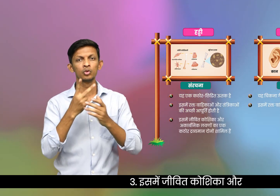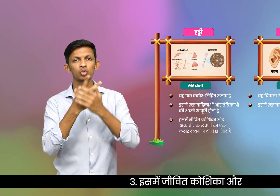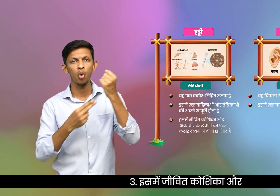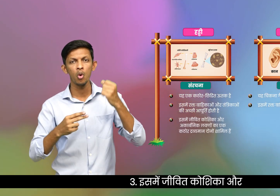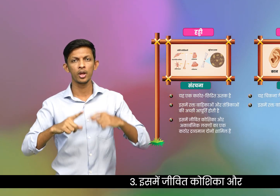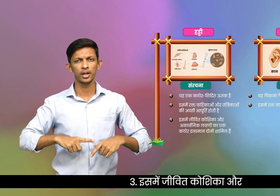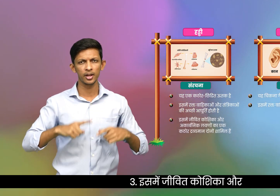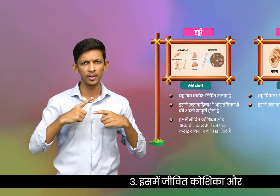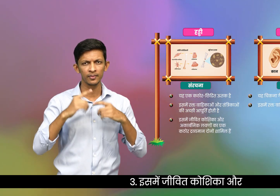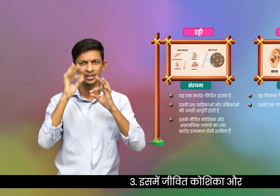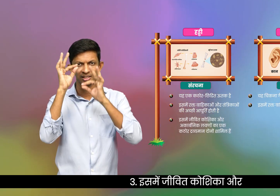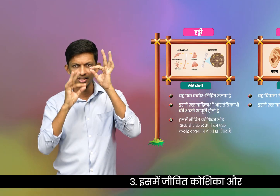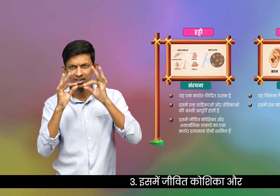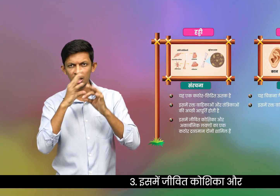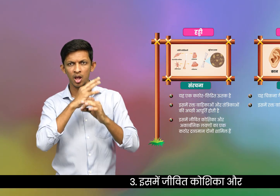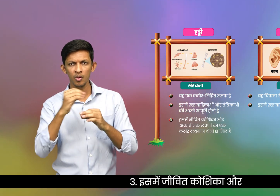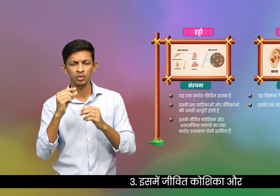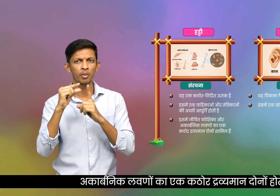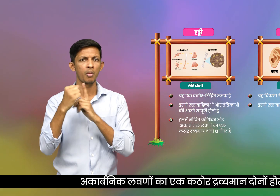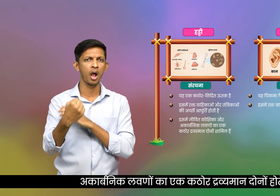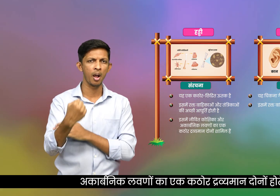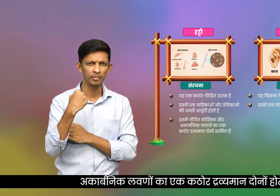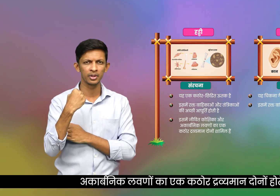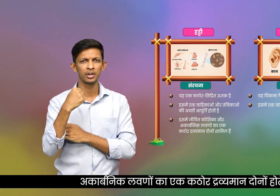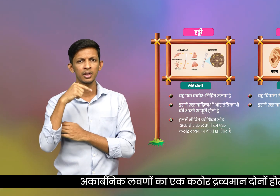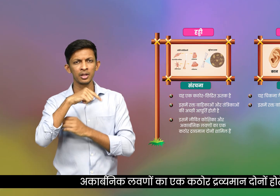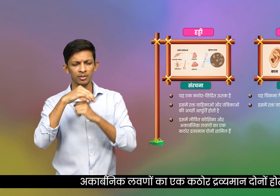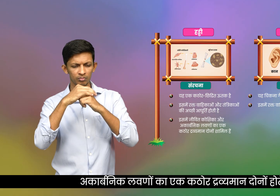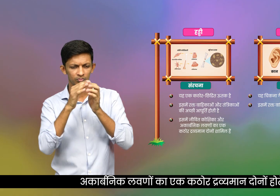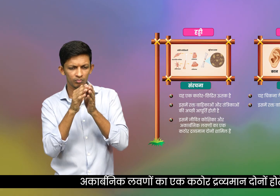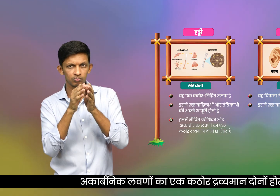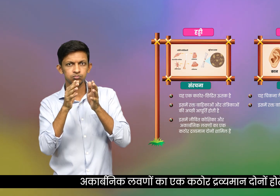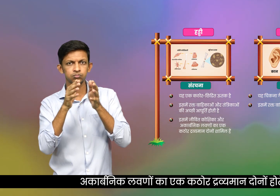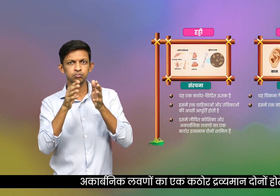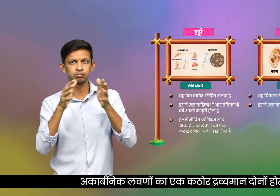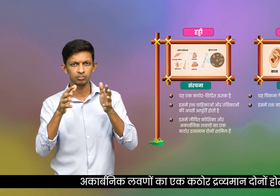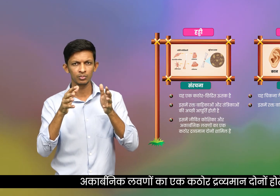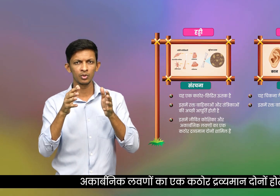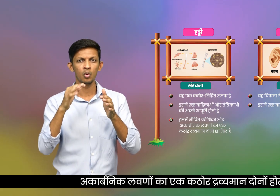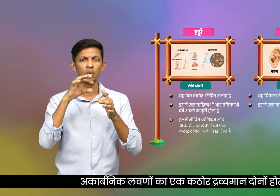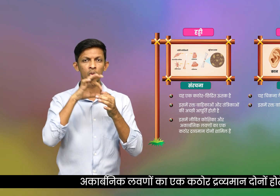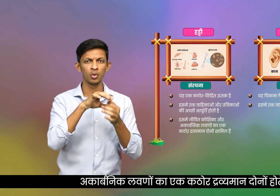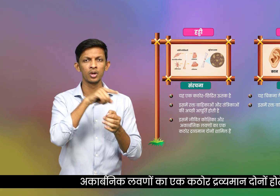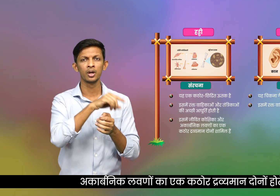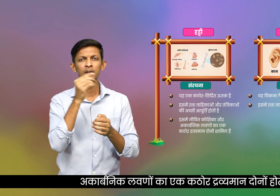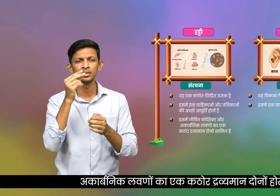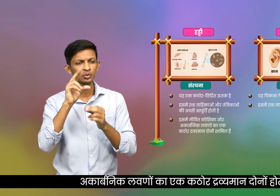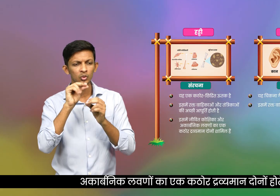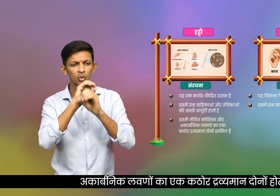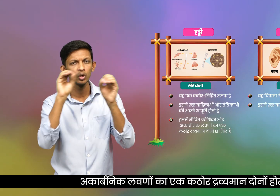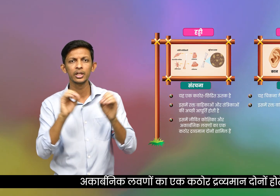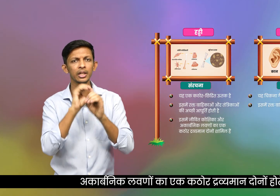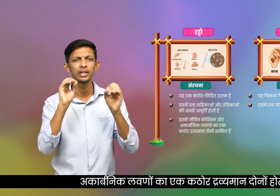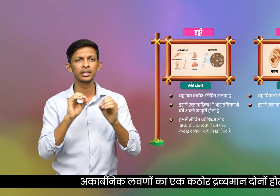तीसरा, इसमें जीवित कोशिका और अकार्बनिक लवणों का एक कठोर द्रव्यमान दोनों